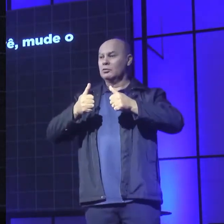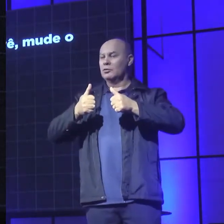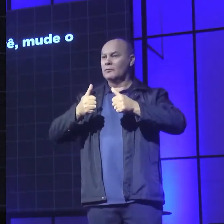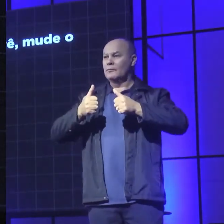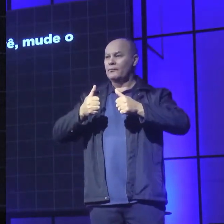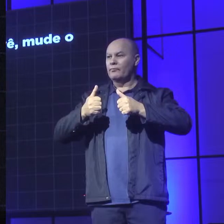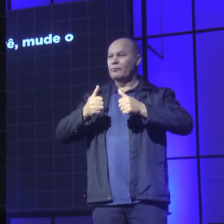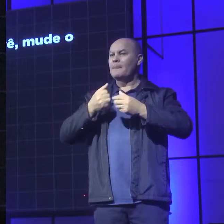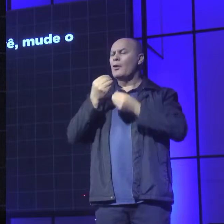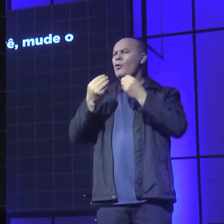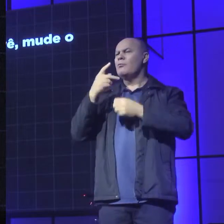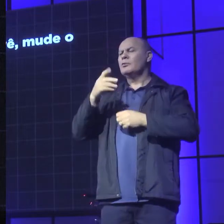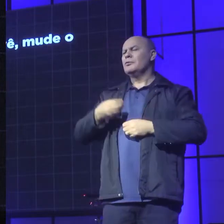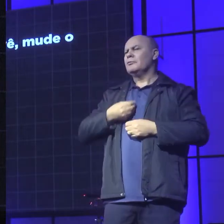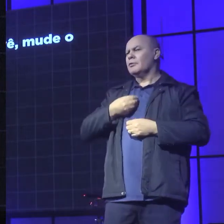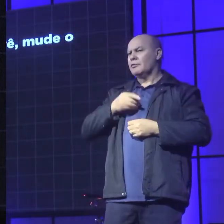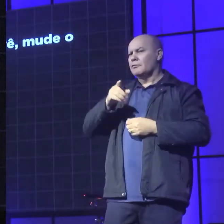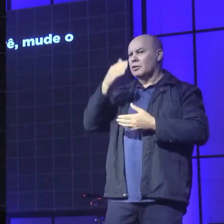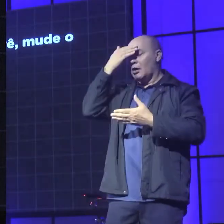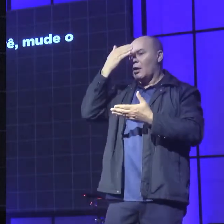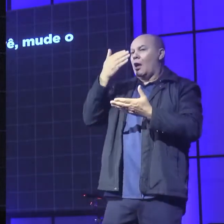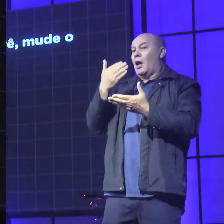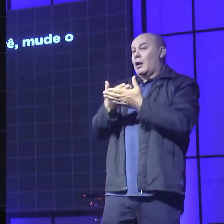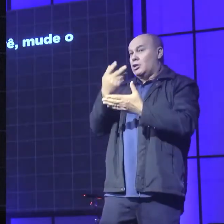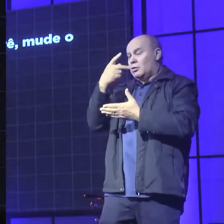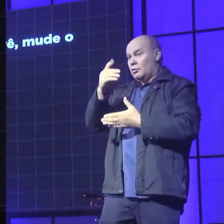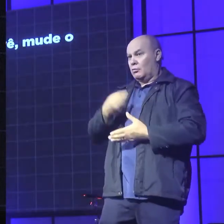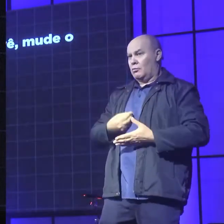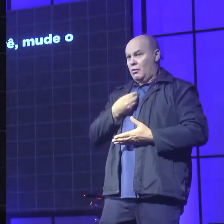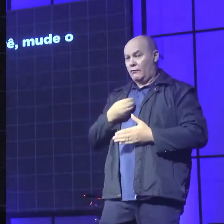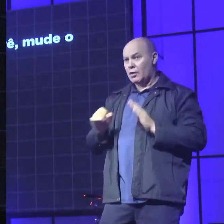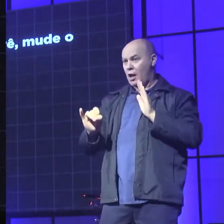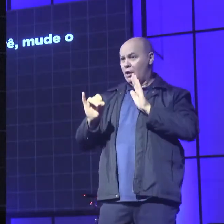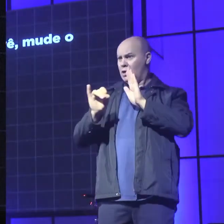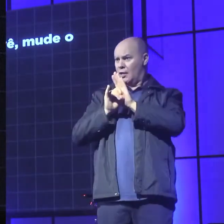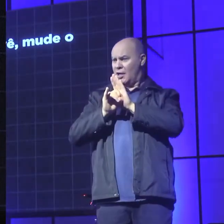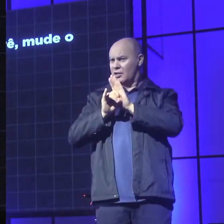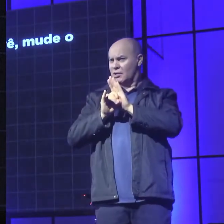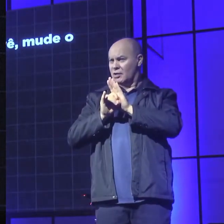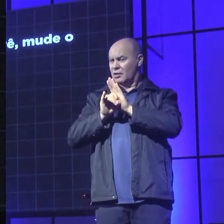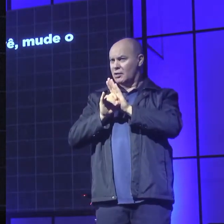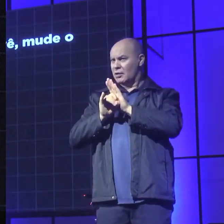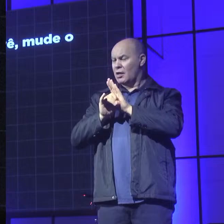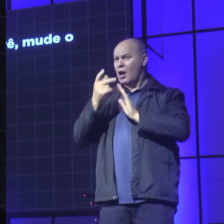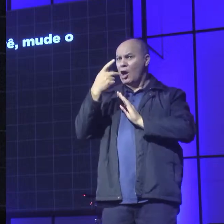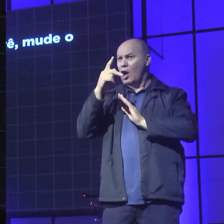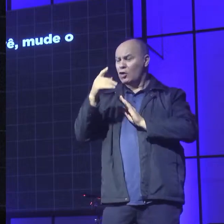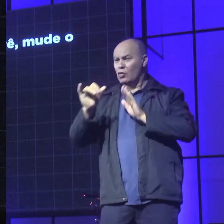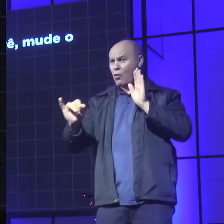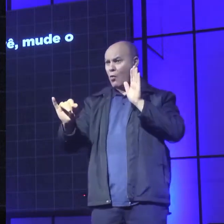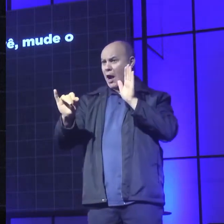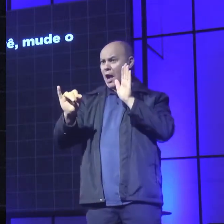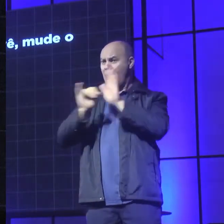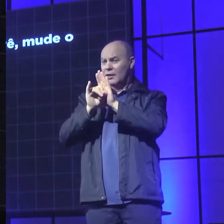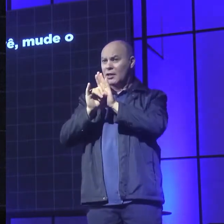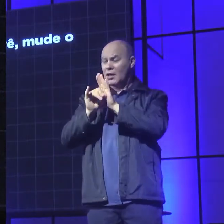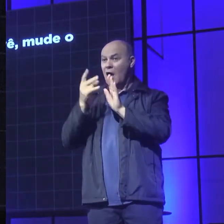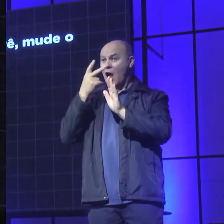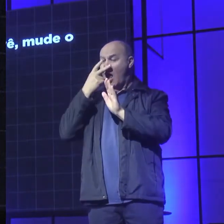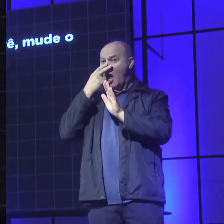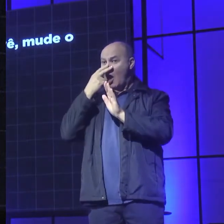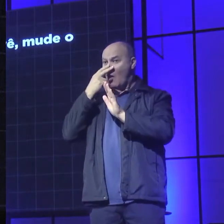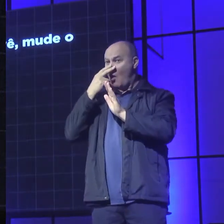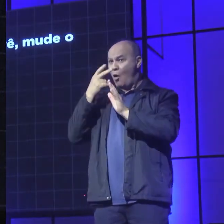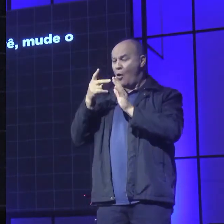gente, a verdade, que a nossa identidade precisa ser baseada na verdade de Deus. Porque não pode ser nem na minha, nem na